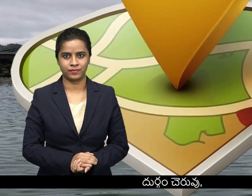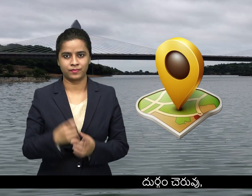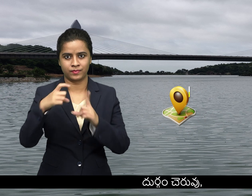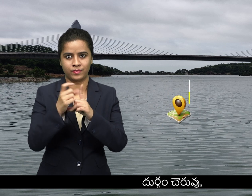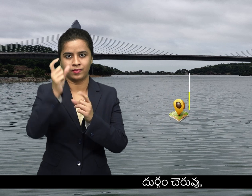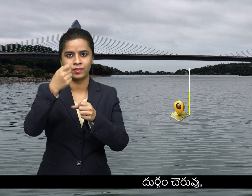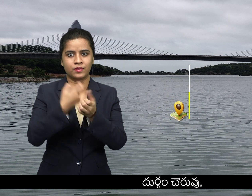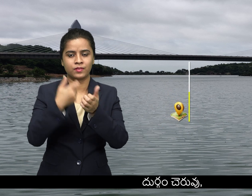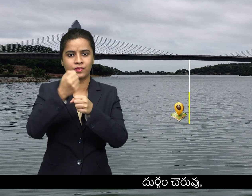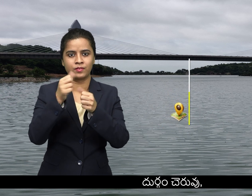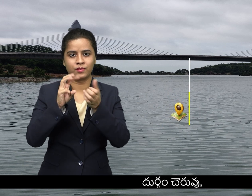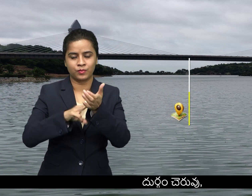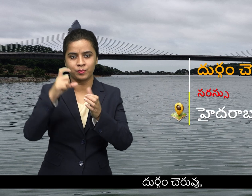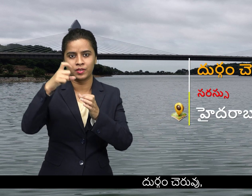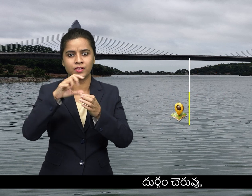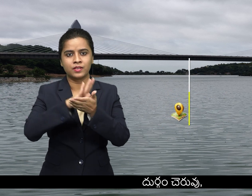దుర్గం చెరువు,